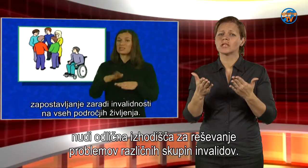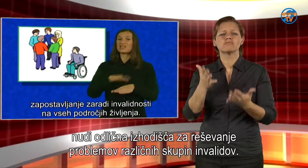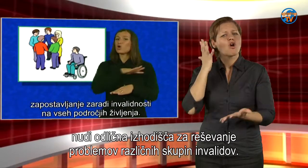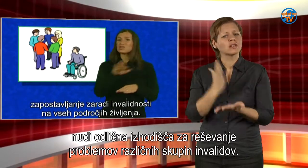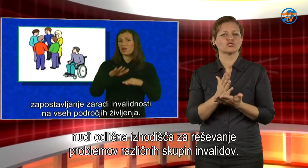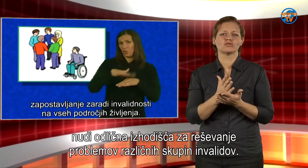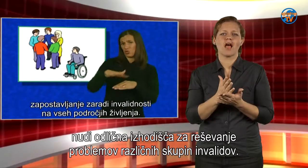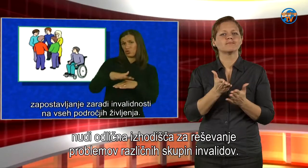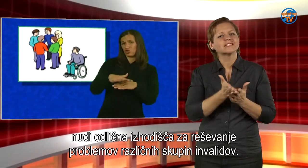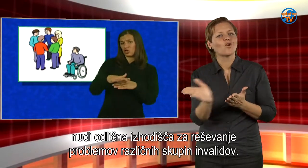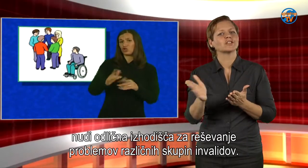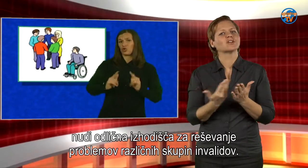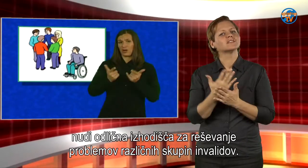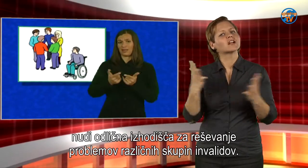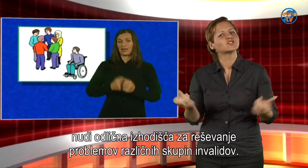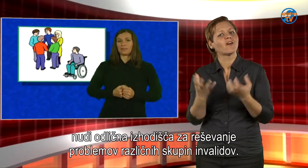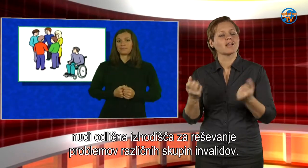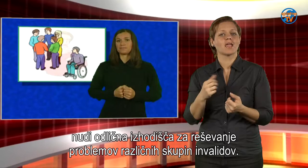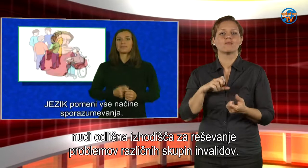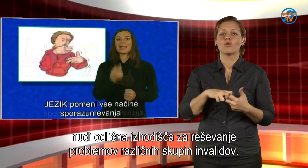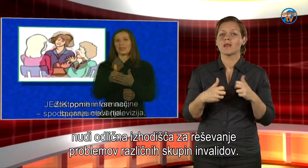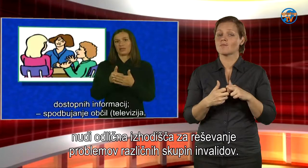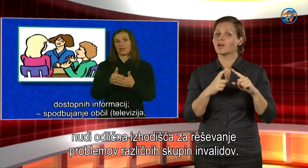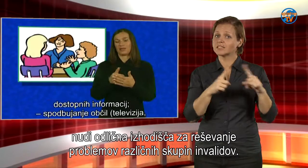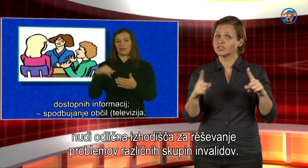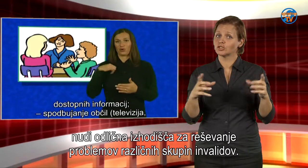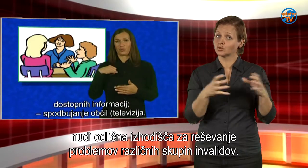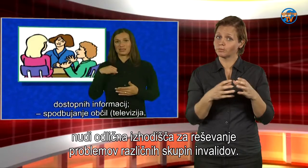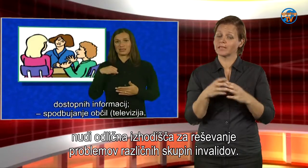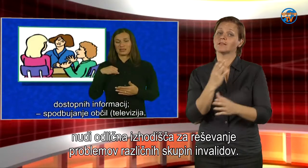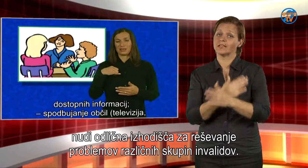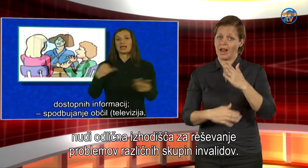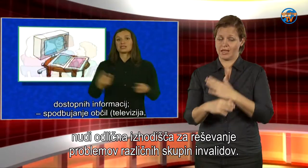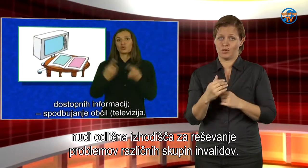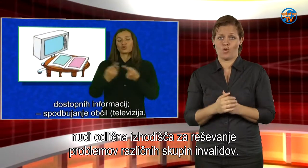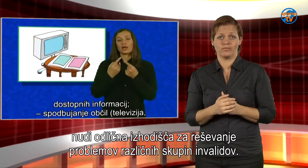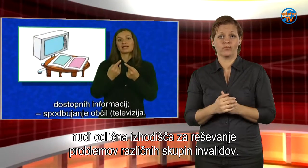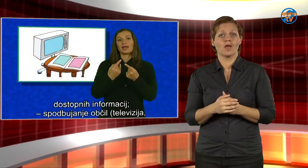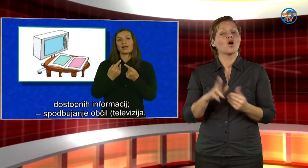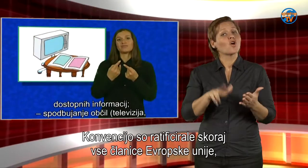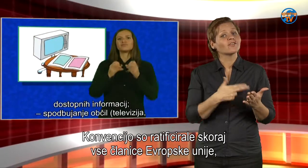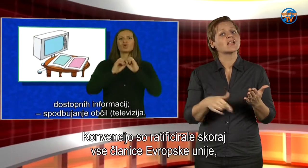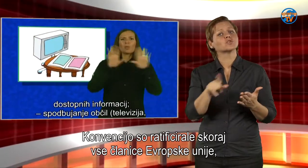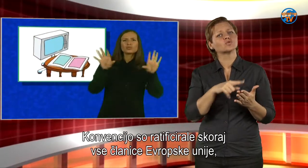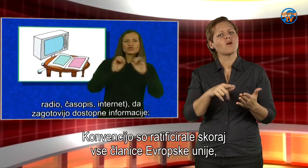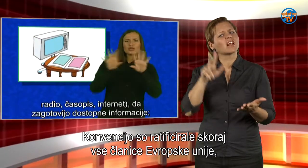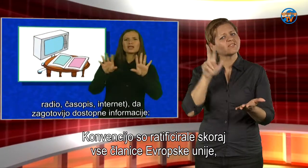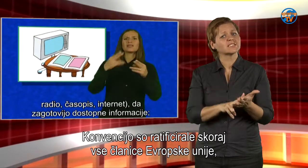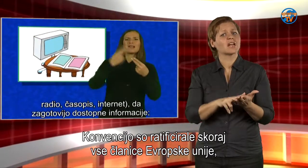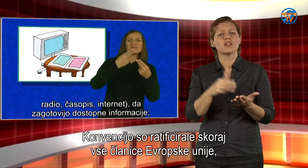izhodišča za reševanje problemov različnih skupin invalidov. Konvencijo so ratificirale